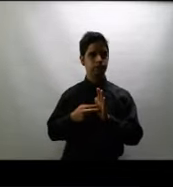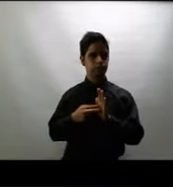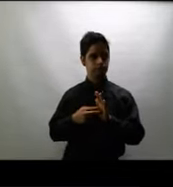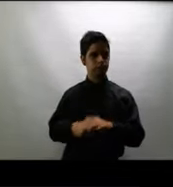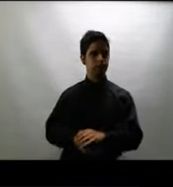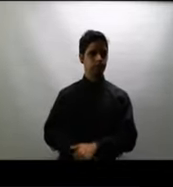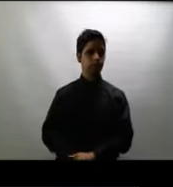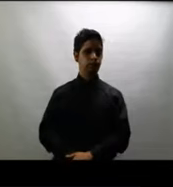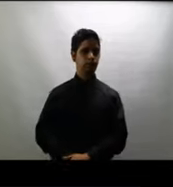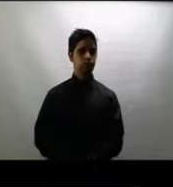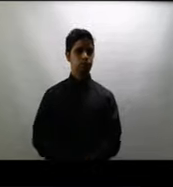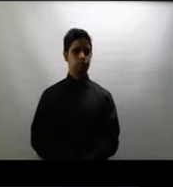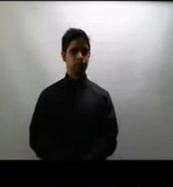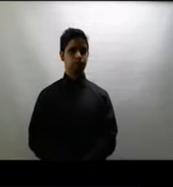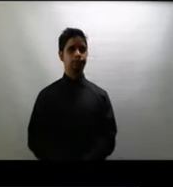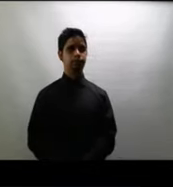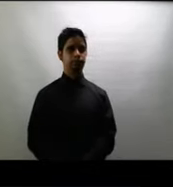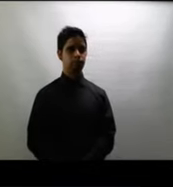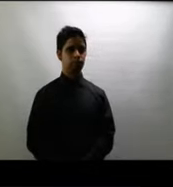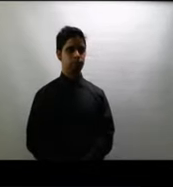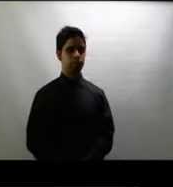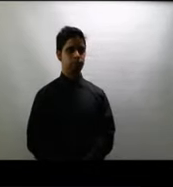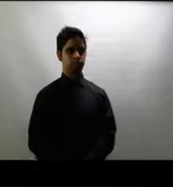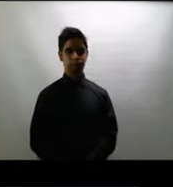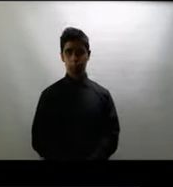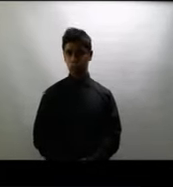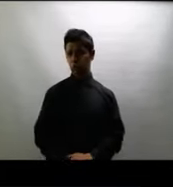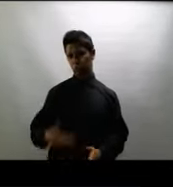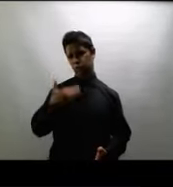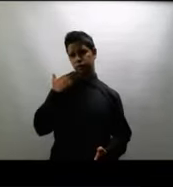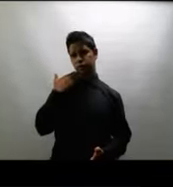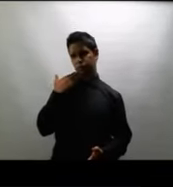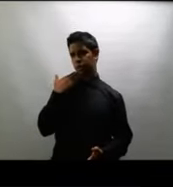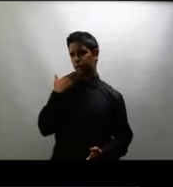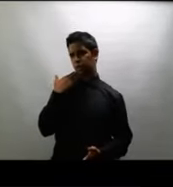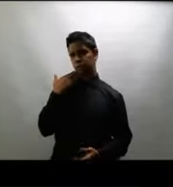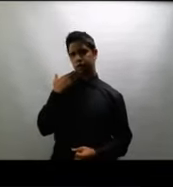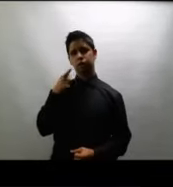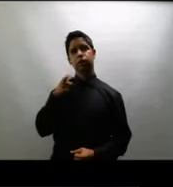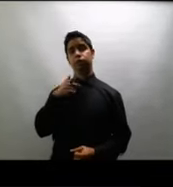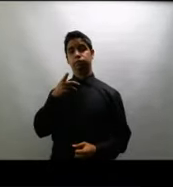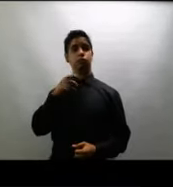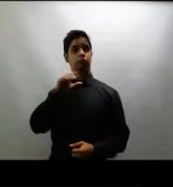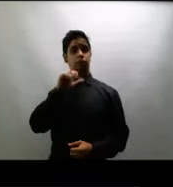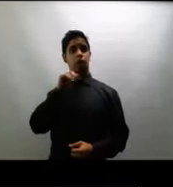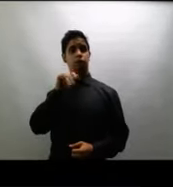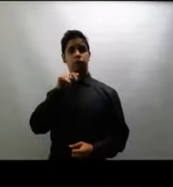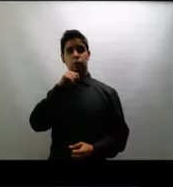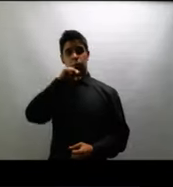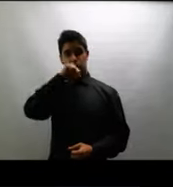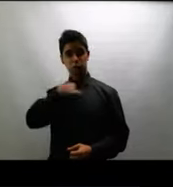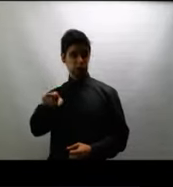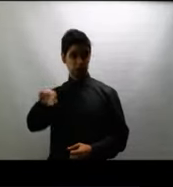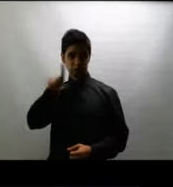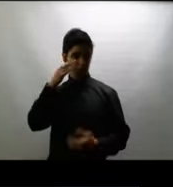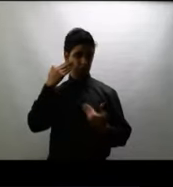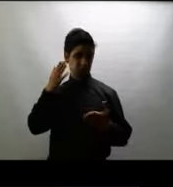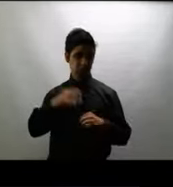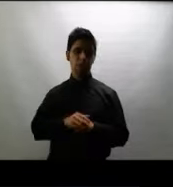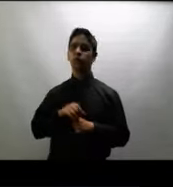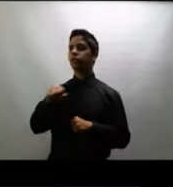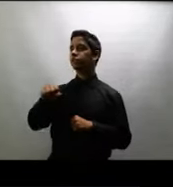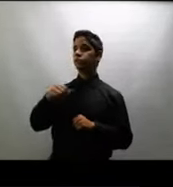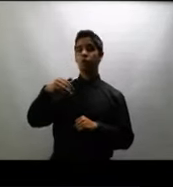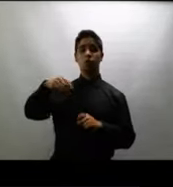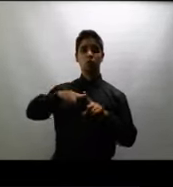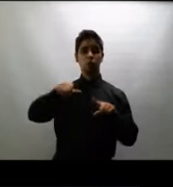disco... Suponía que cafeteros son. Pero no tenía nombre café, es el producto ni nada, o sea, todavía eso no estaba por la mente. Entonces, cuando todavía no